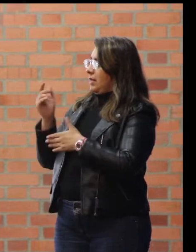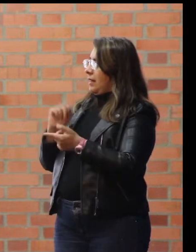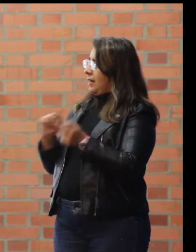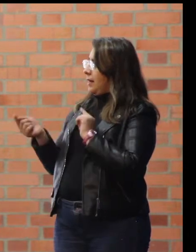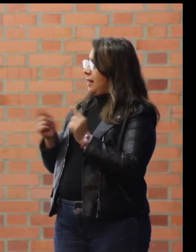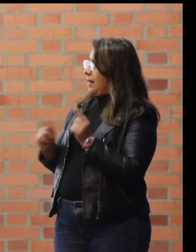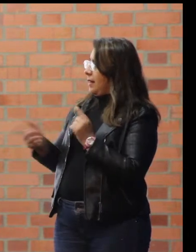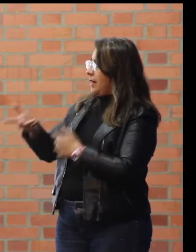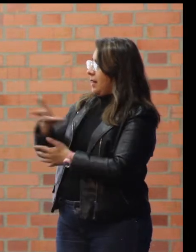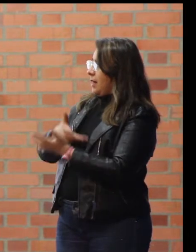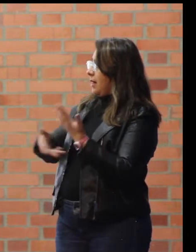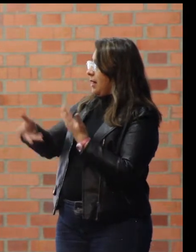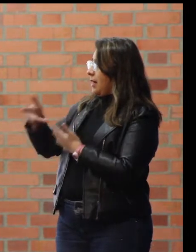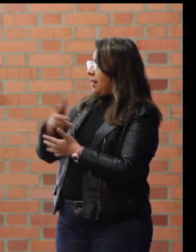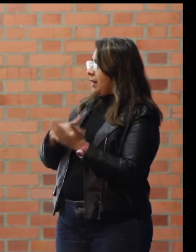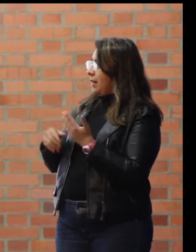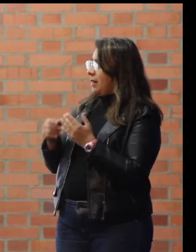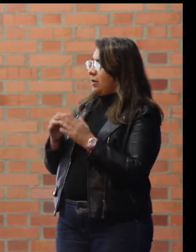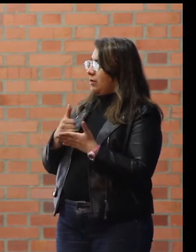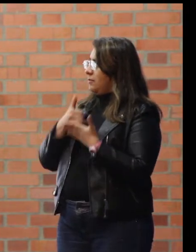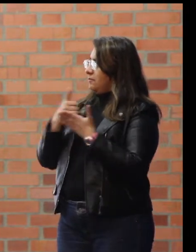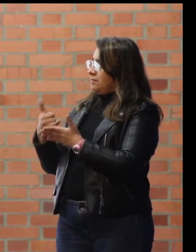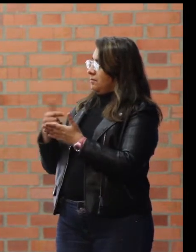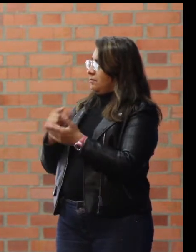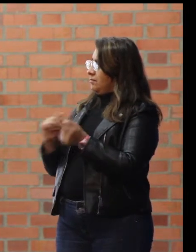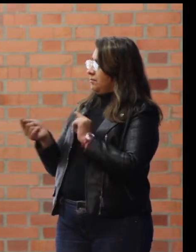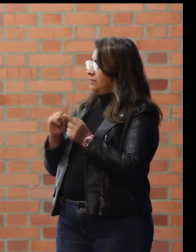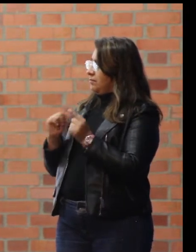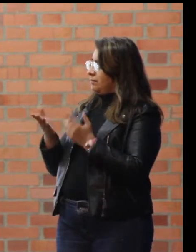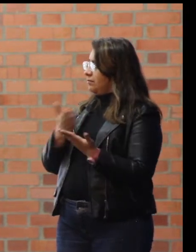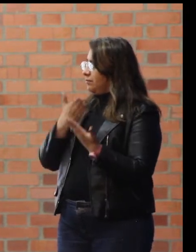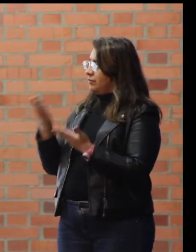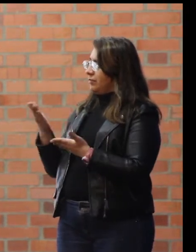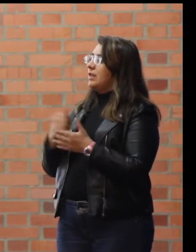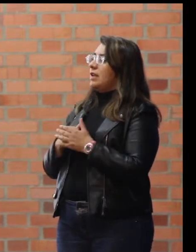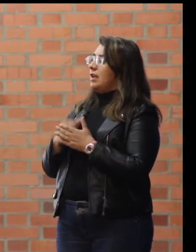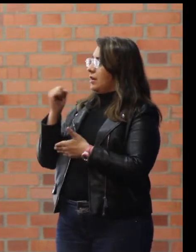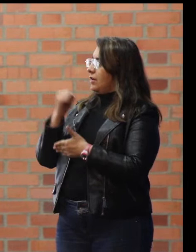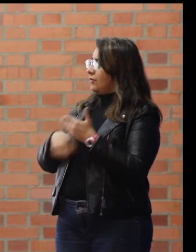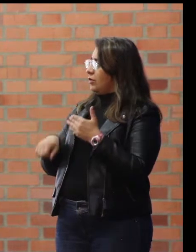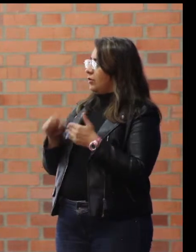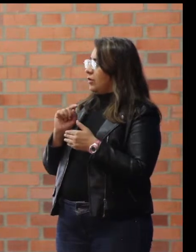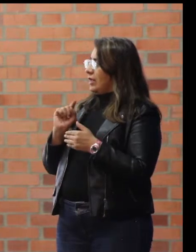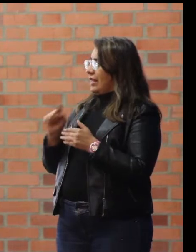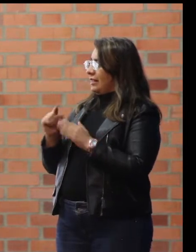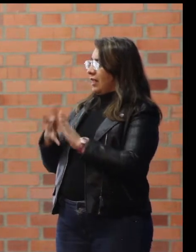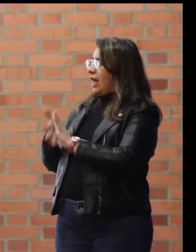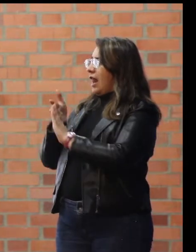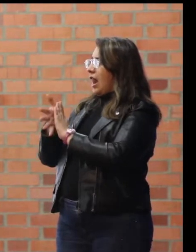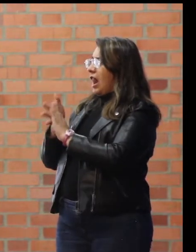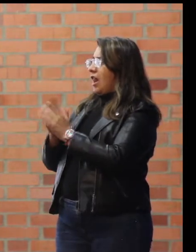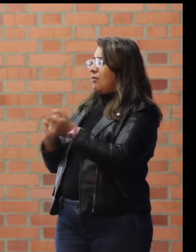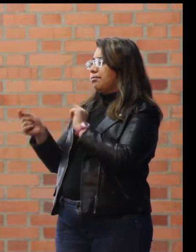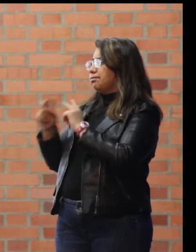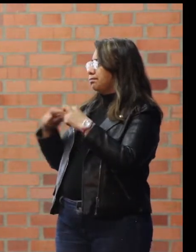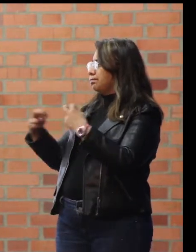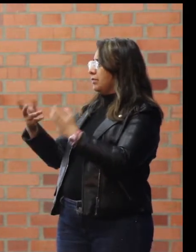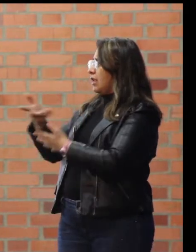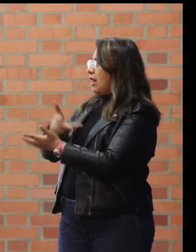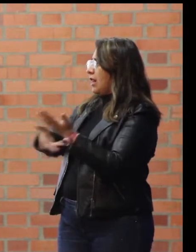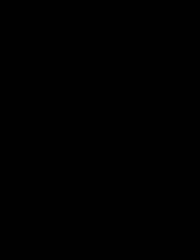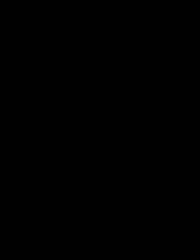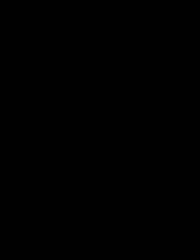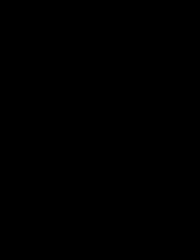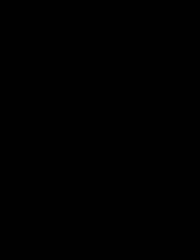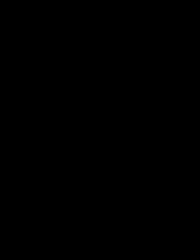versará sobre la existencia de un premio dedicado al aborto esta conversación será moderada por Mara